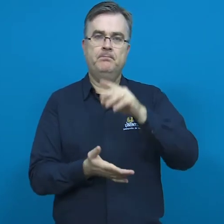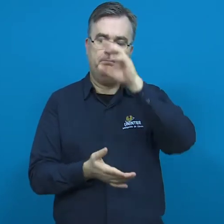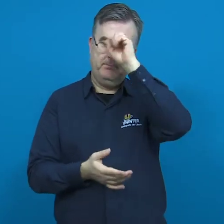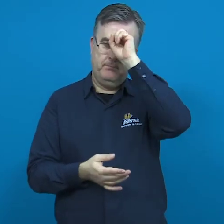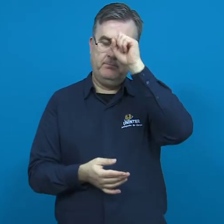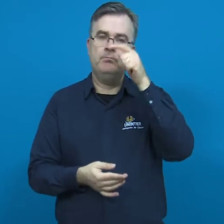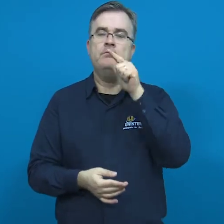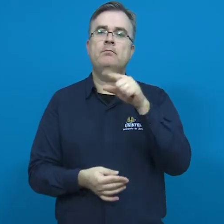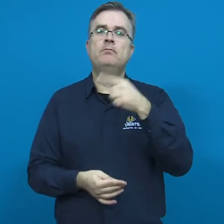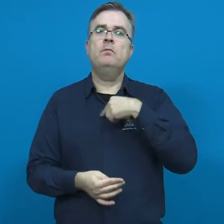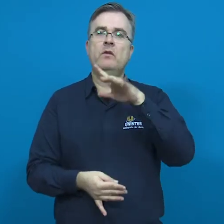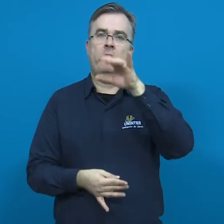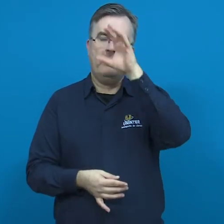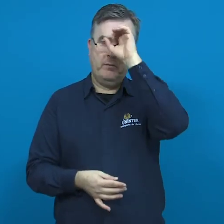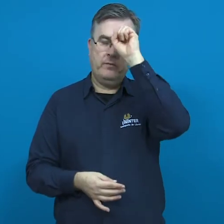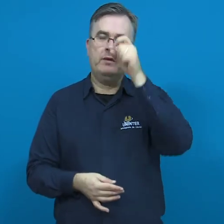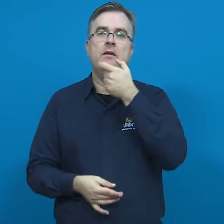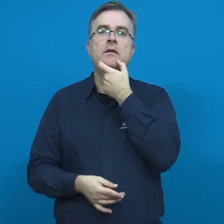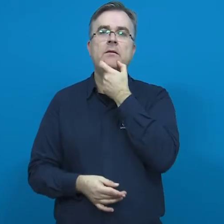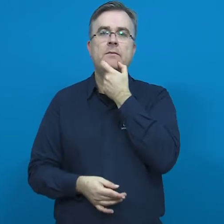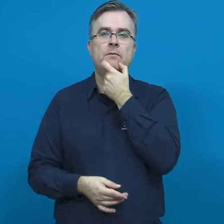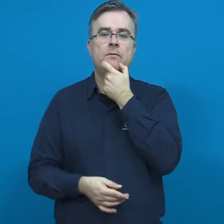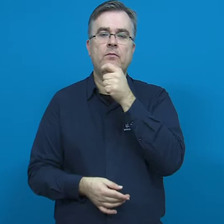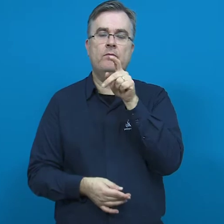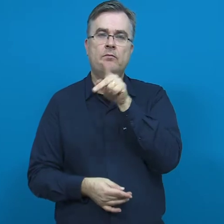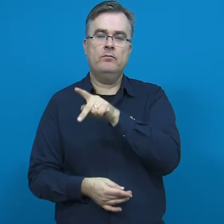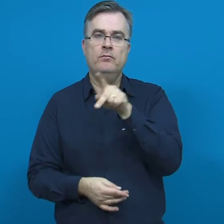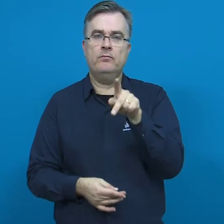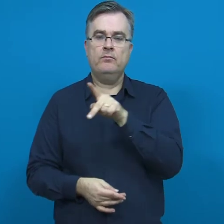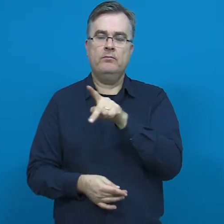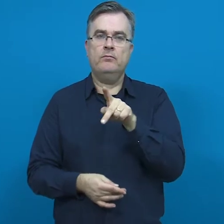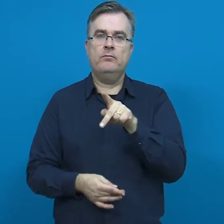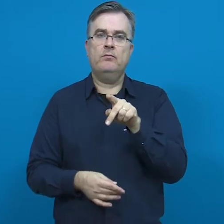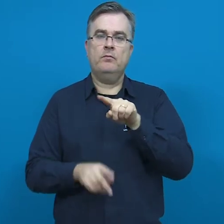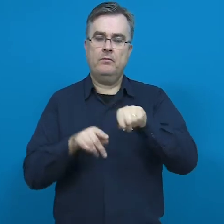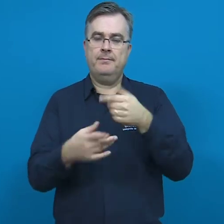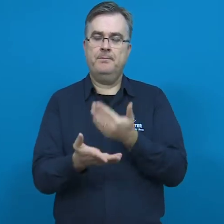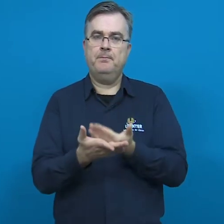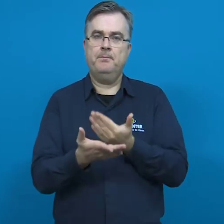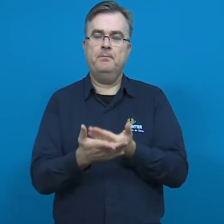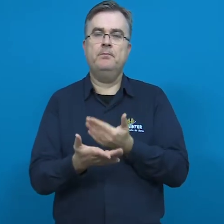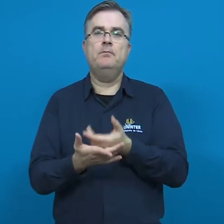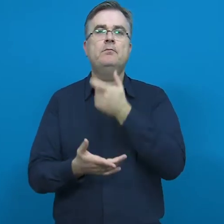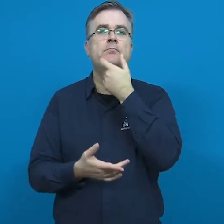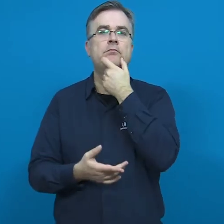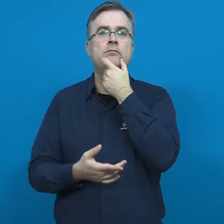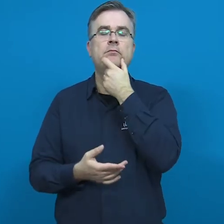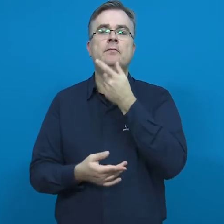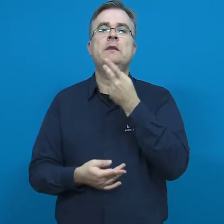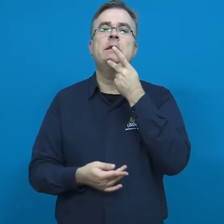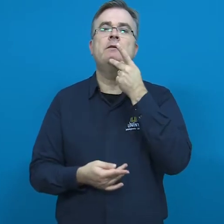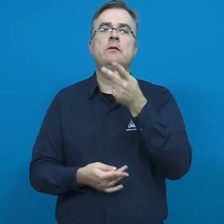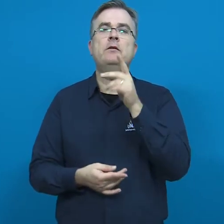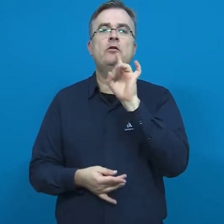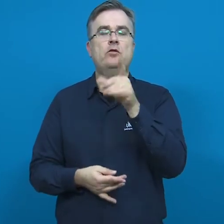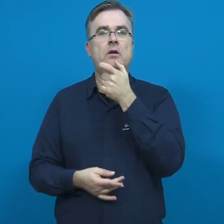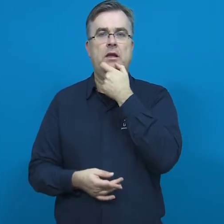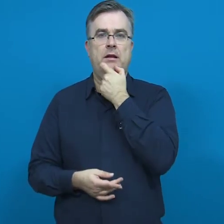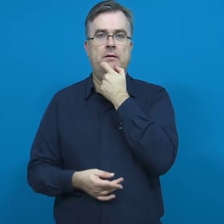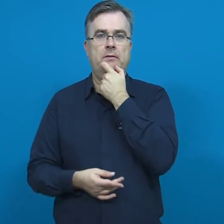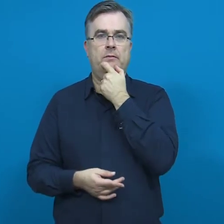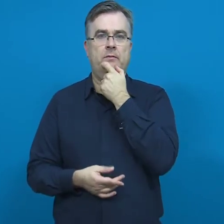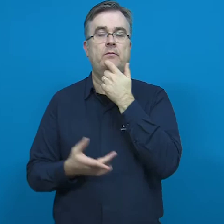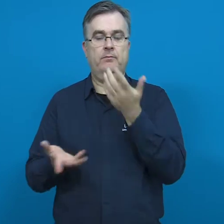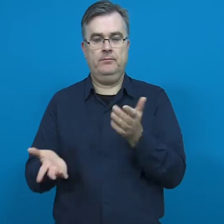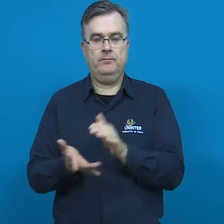Realmente, aprender uma língua... Quando a gente vai aprender o inglês, geralmente os professores na sala de aula de inglês, eles falam só